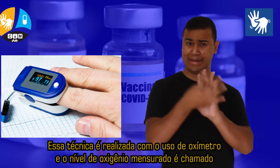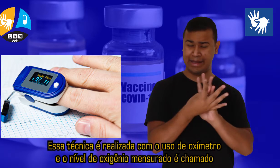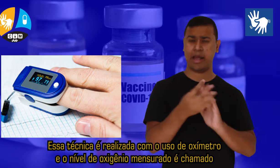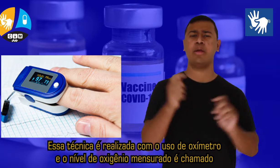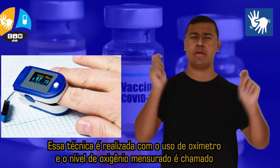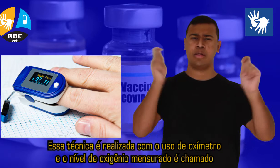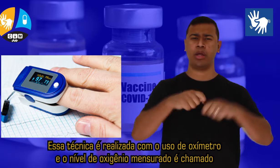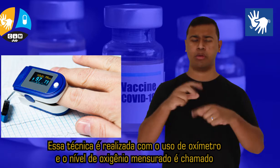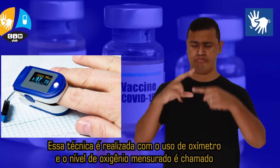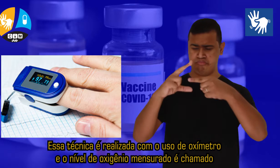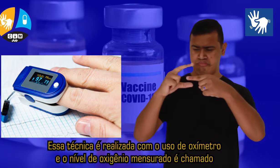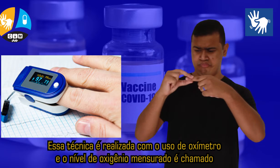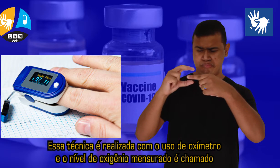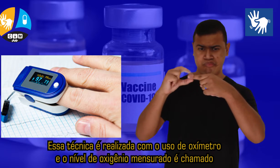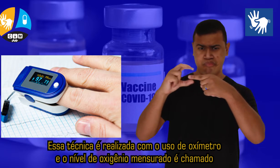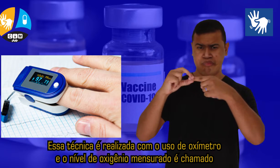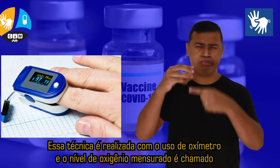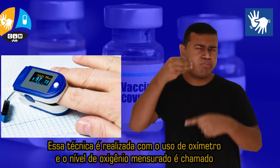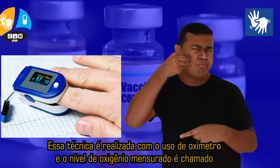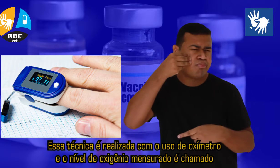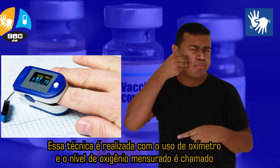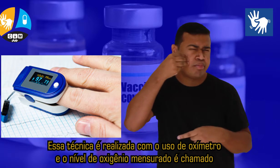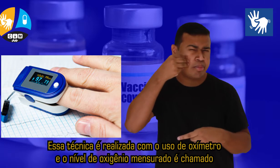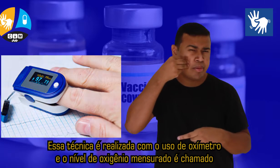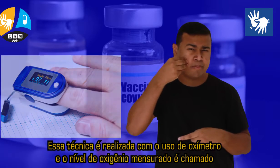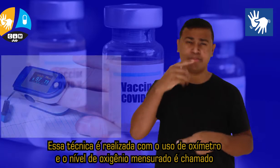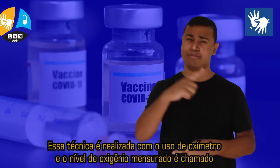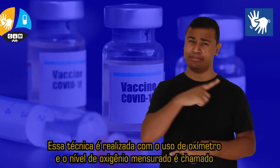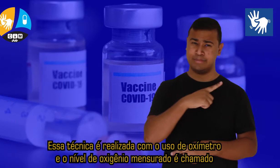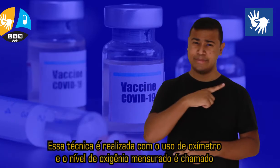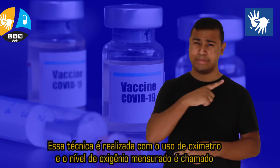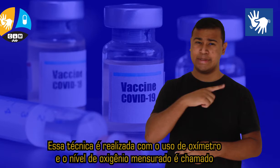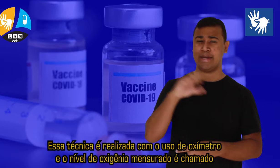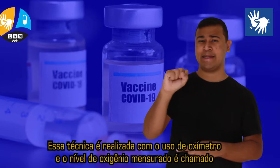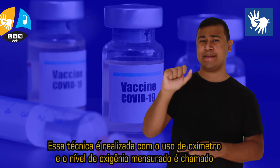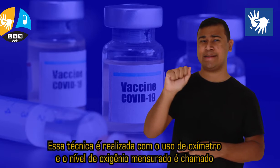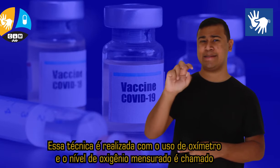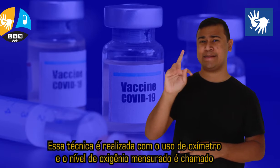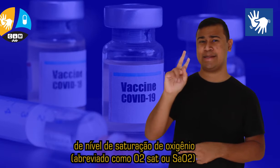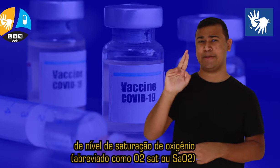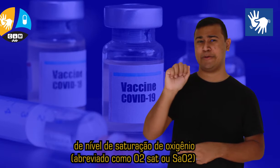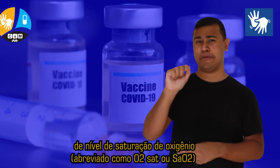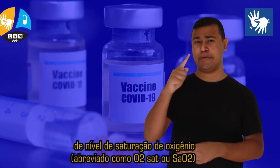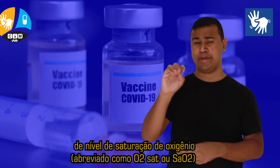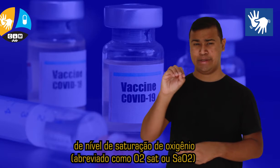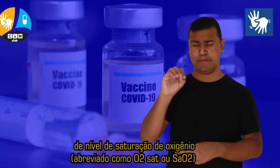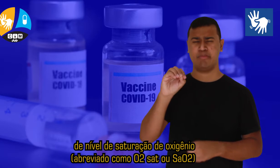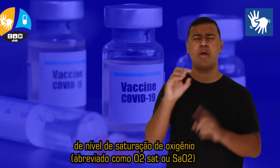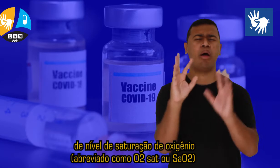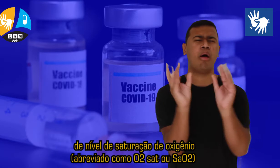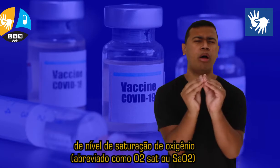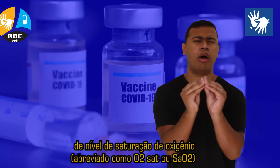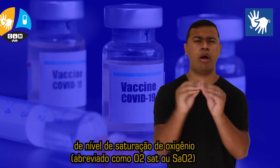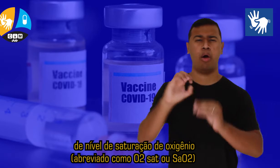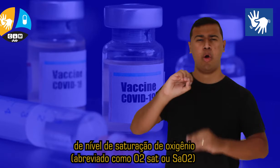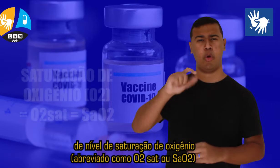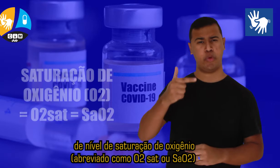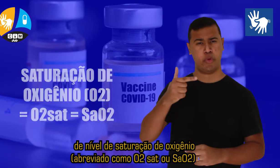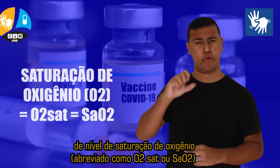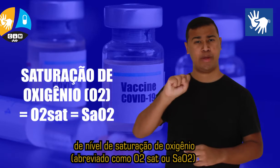é realizada com o uso de oxímetro, e o nível de oxigênio mensurado é chamado de nível de saturação de oxigênio,